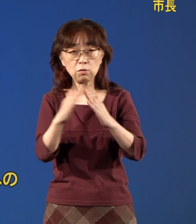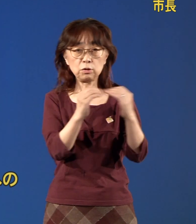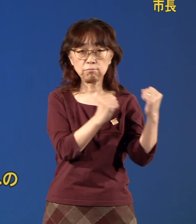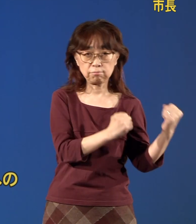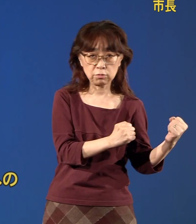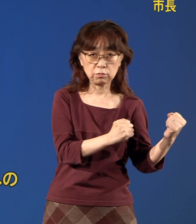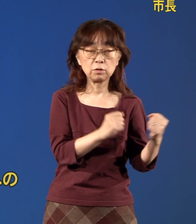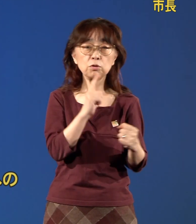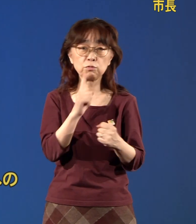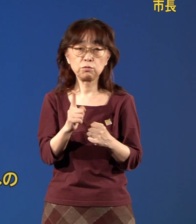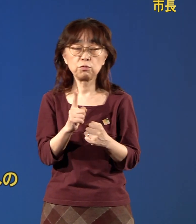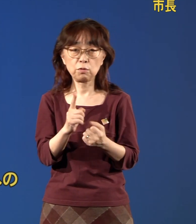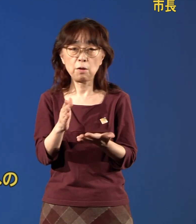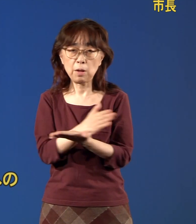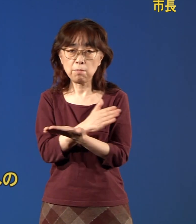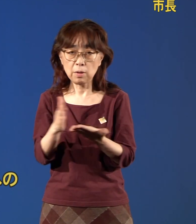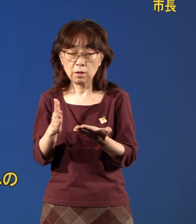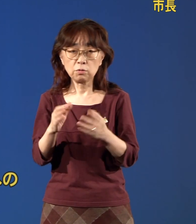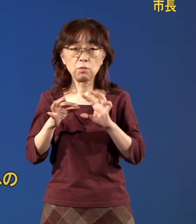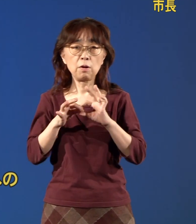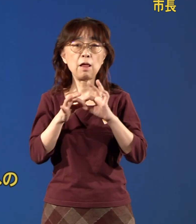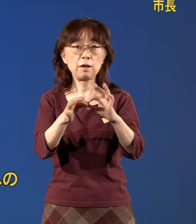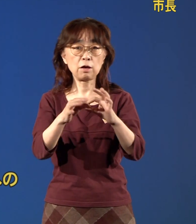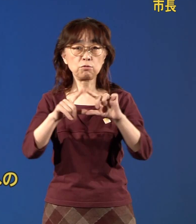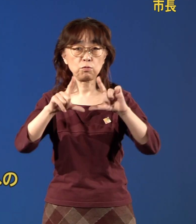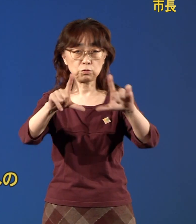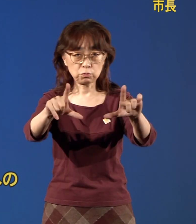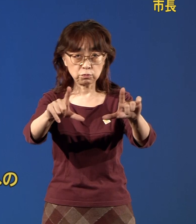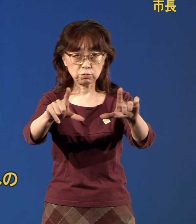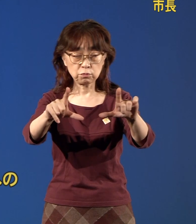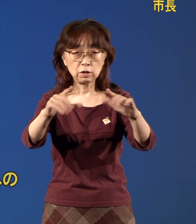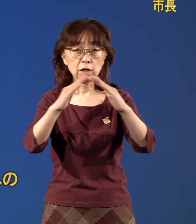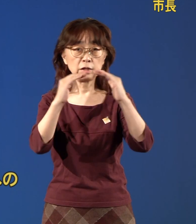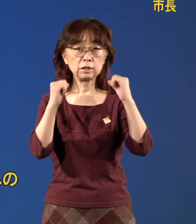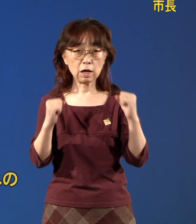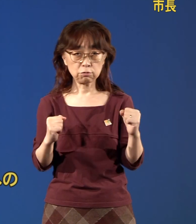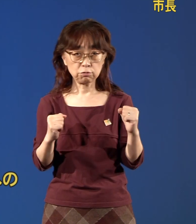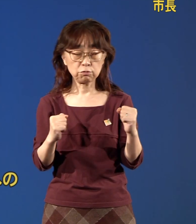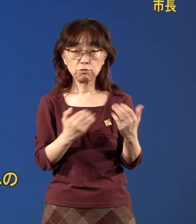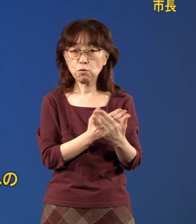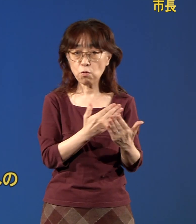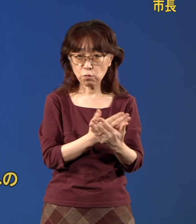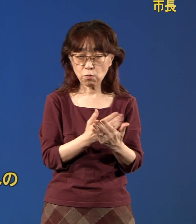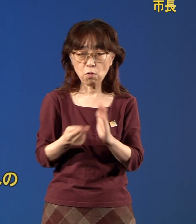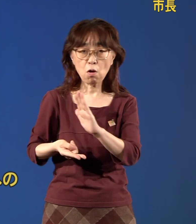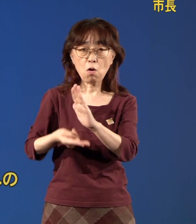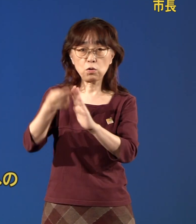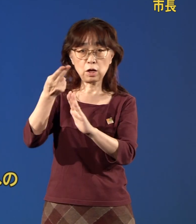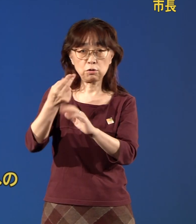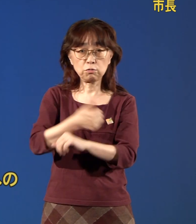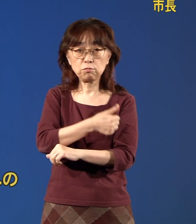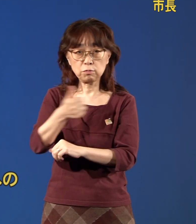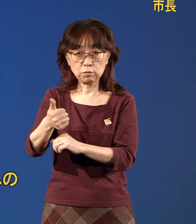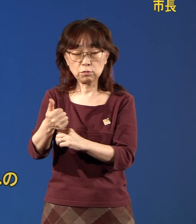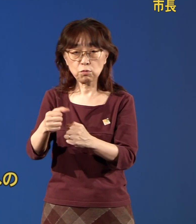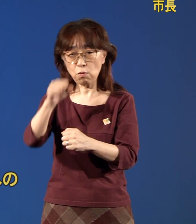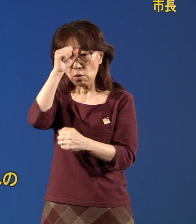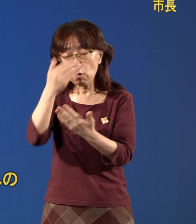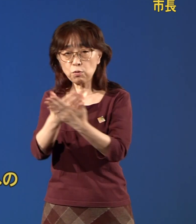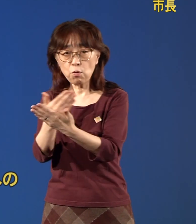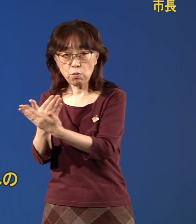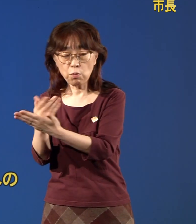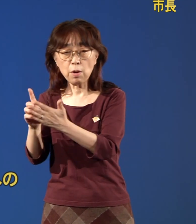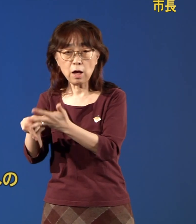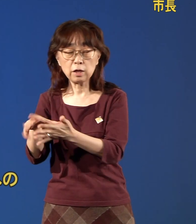連絡をまずするということと、それから、自宅療養なりホテル療養の方の健康観察ということです